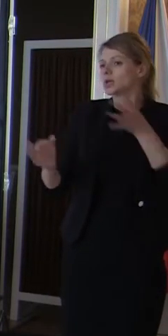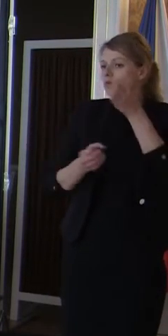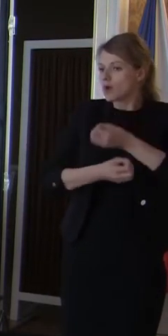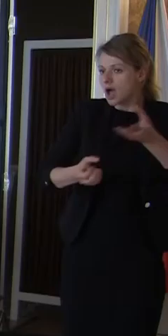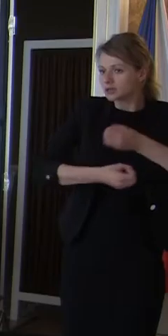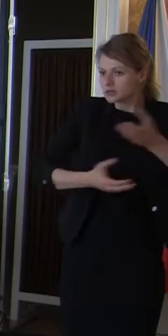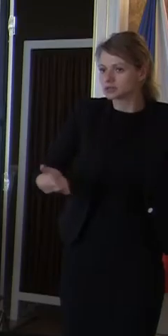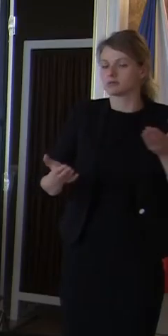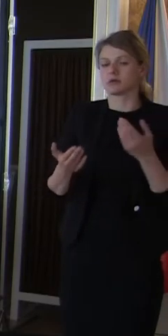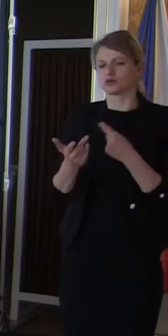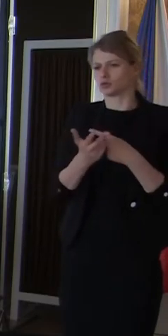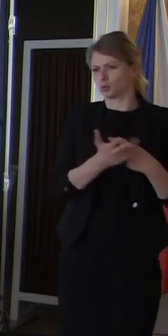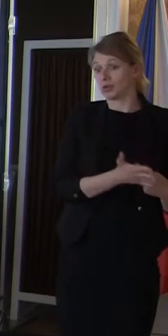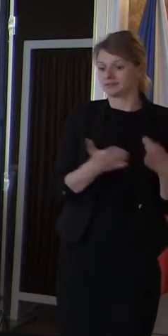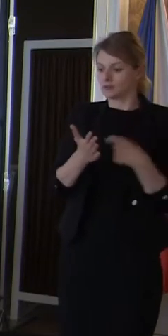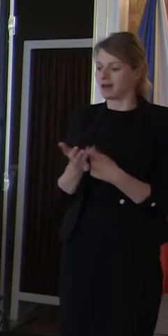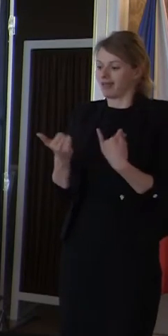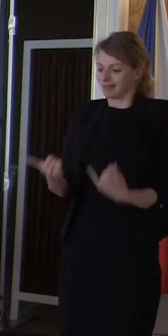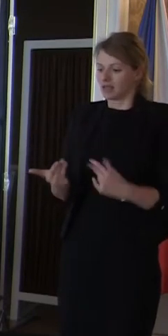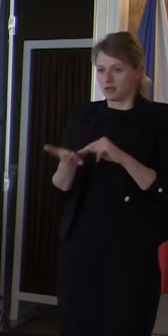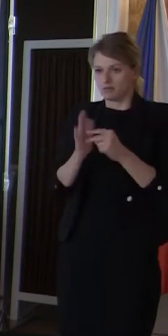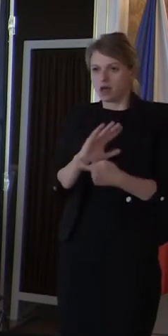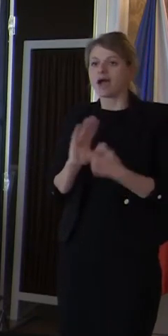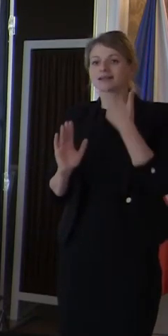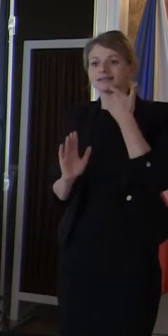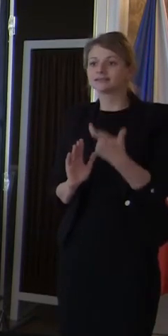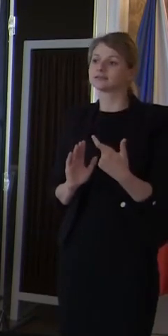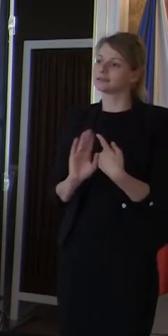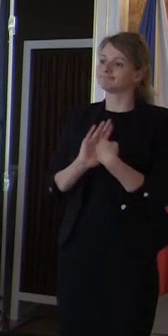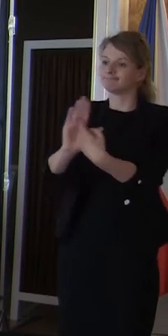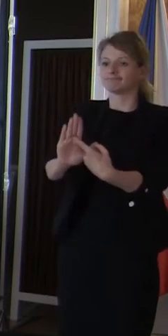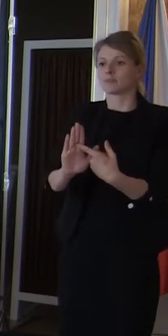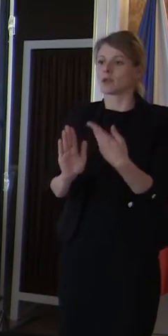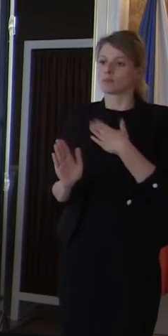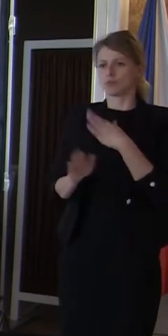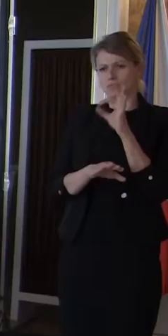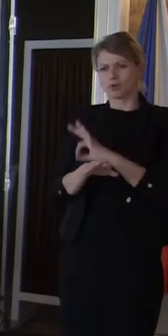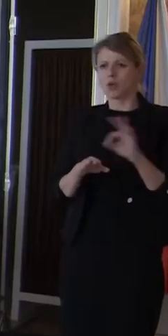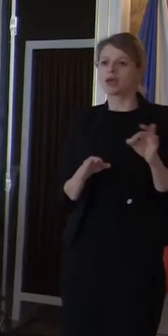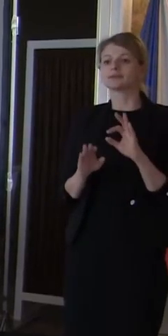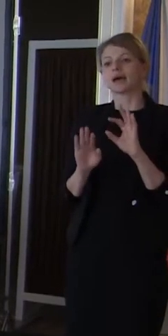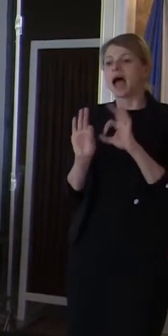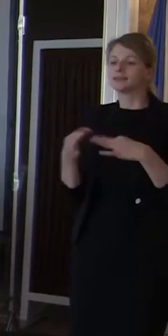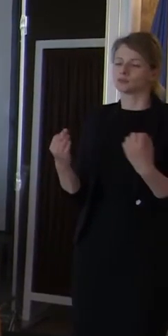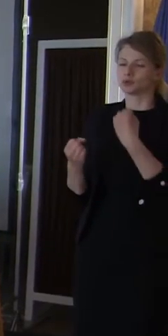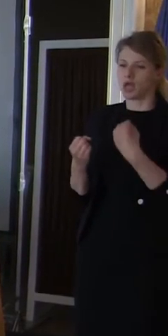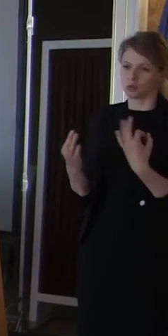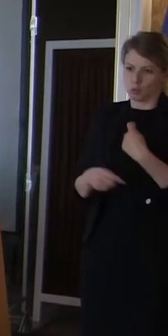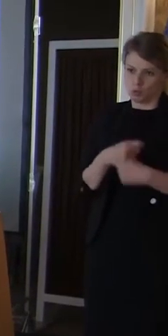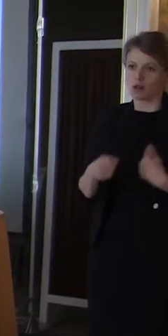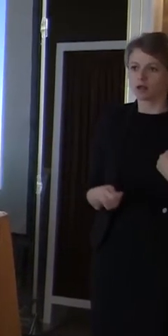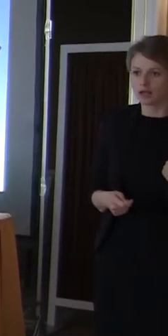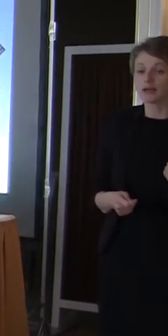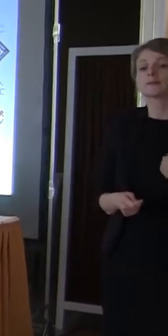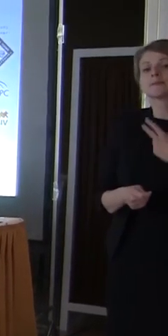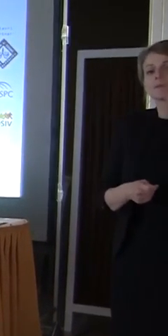bychom rádi tedy se věnovali právě těm různým přesahům na tu aktuální legislativu,